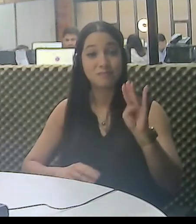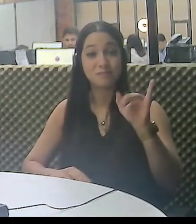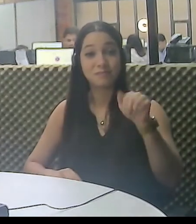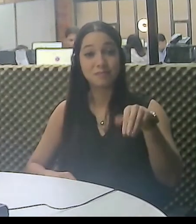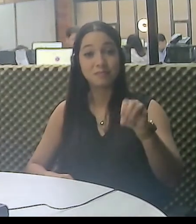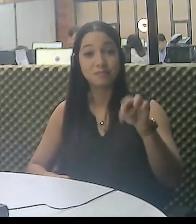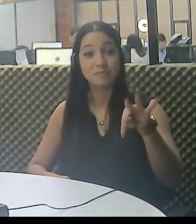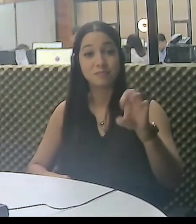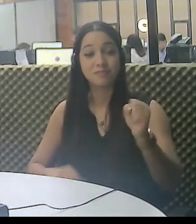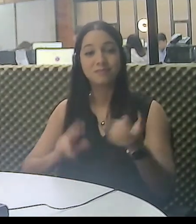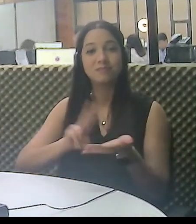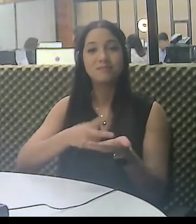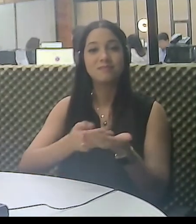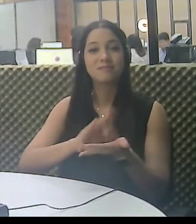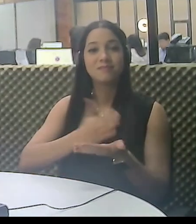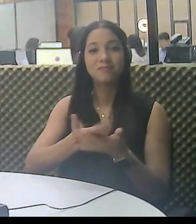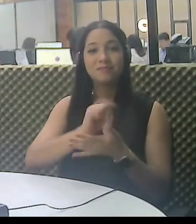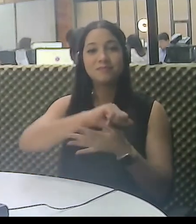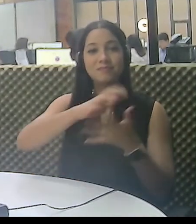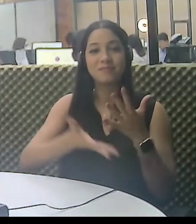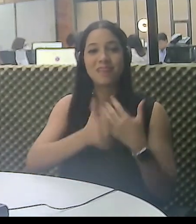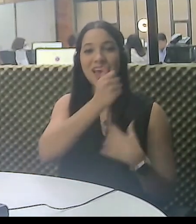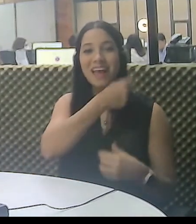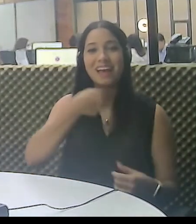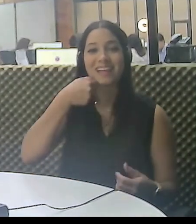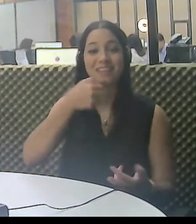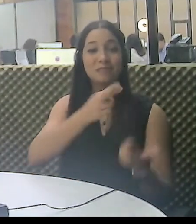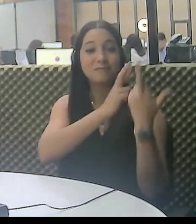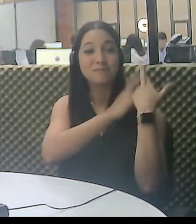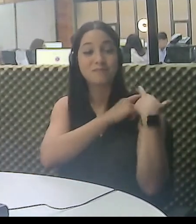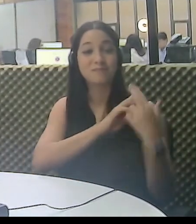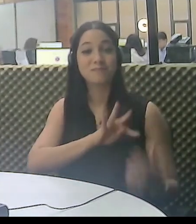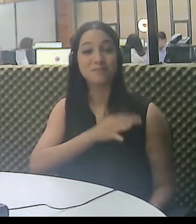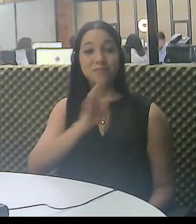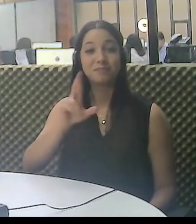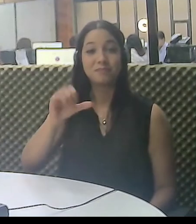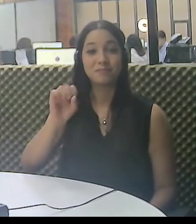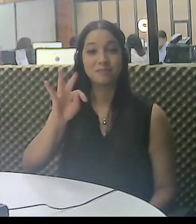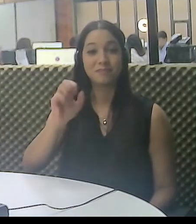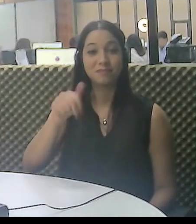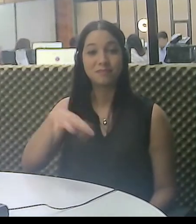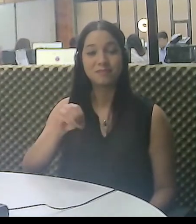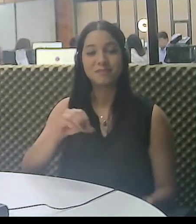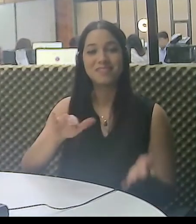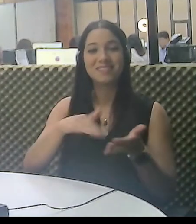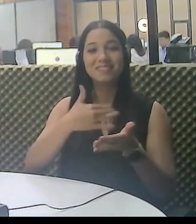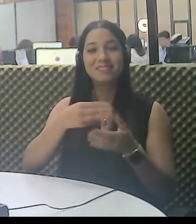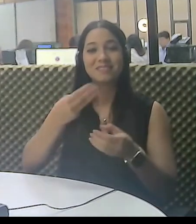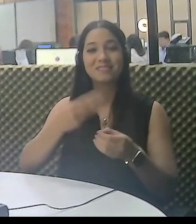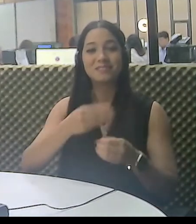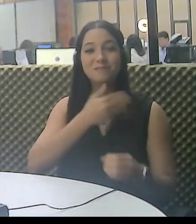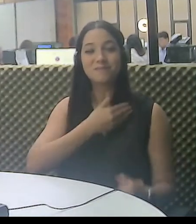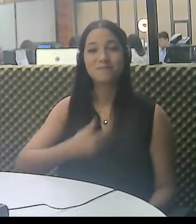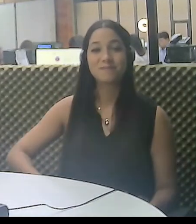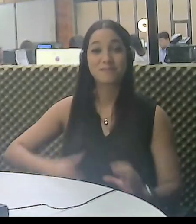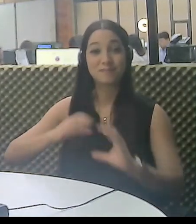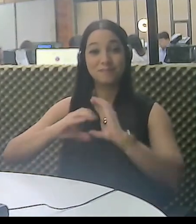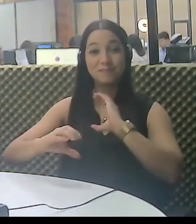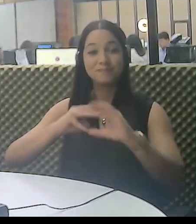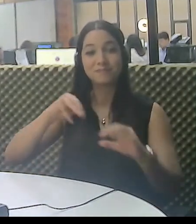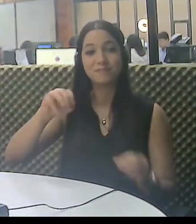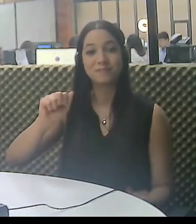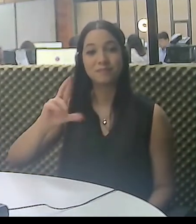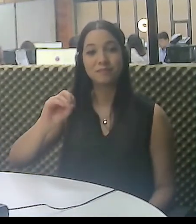Montes. Tradução em Libras, Amanda Valentim. Responsável técnico, Cristiano Silva. Secretário Municipal de Governo e